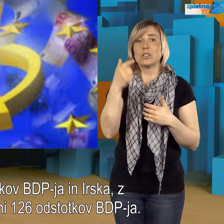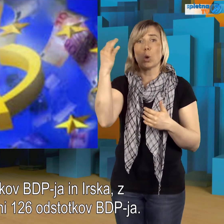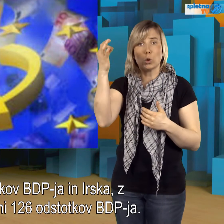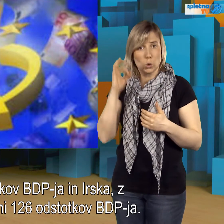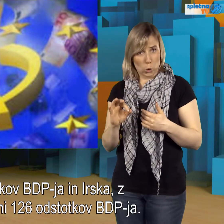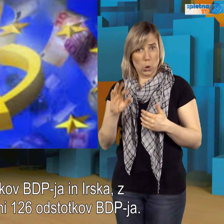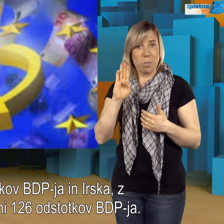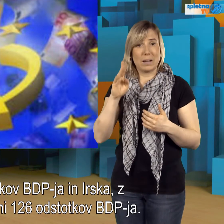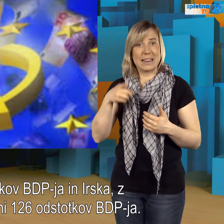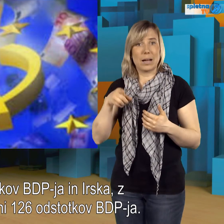126% BDP-ja.